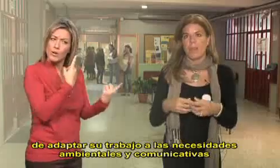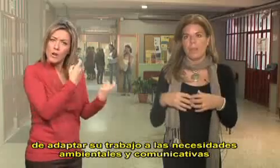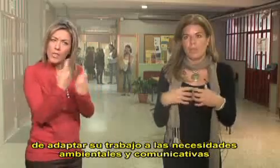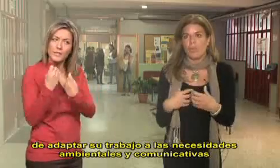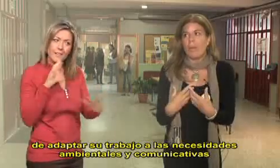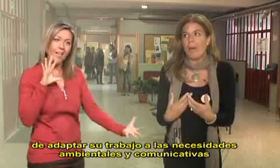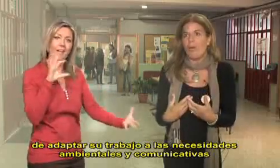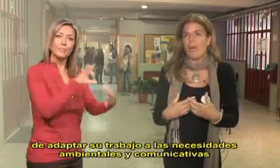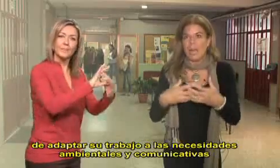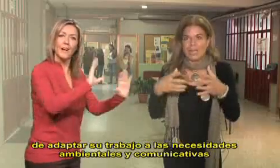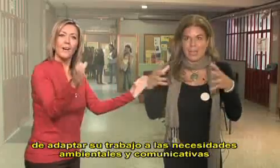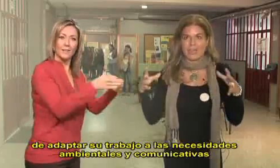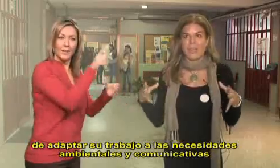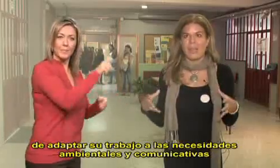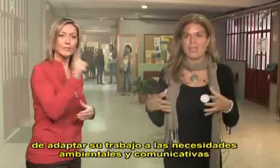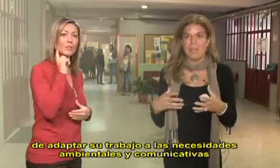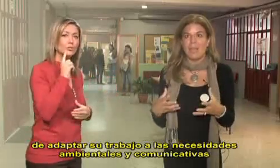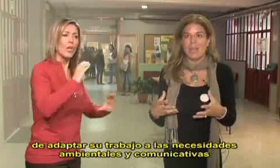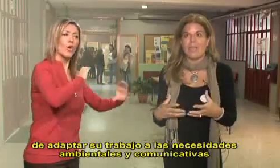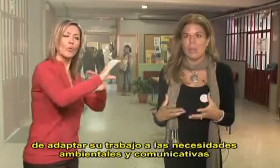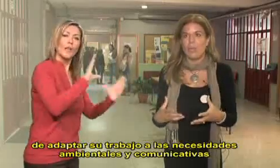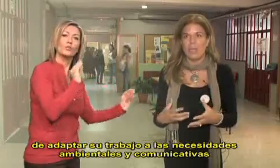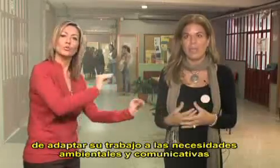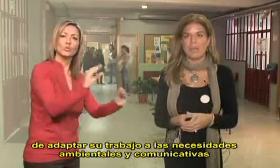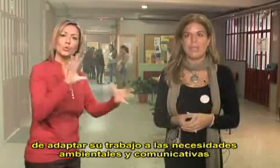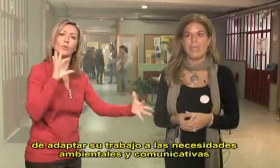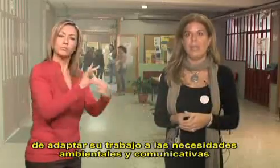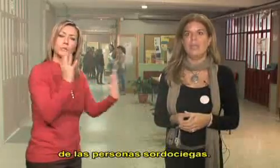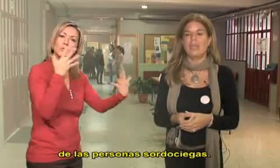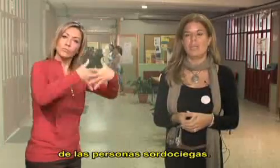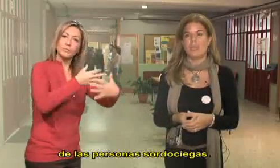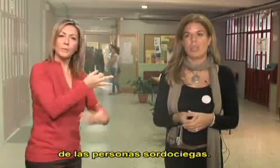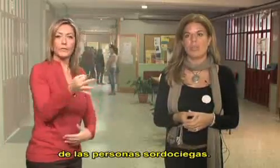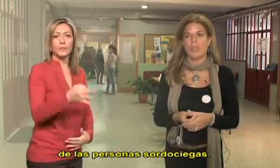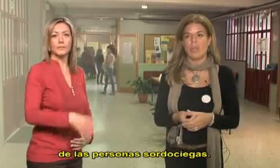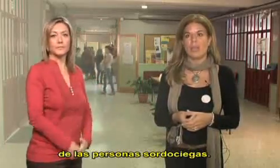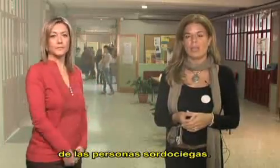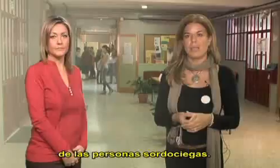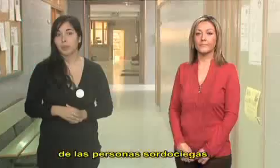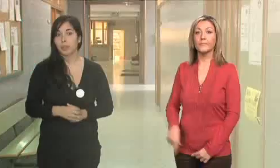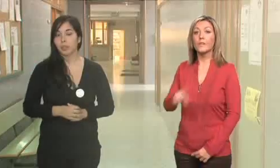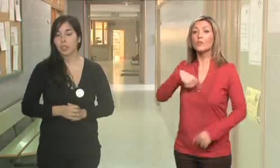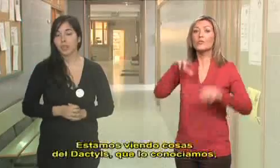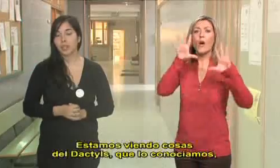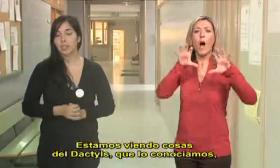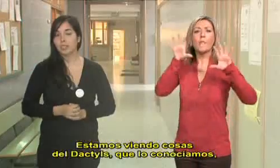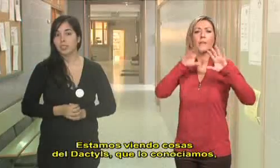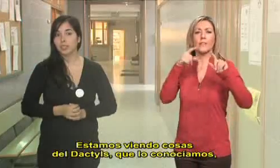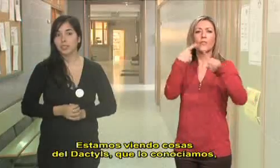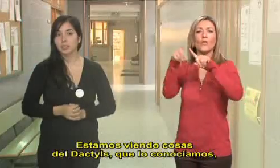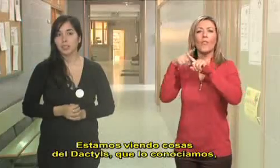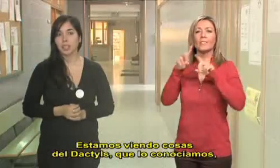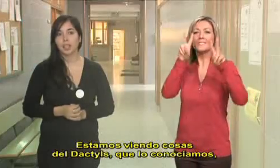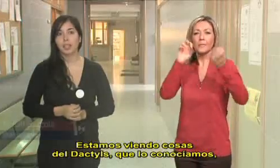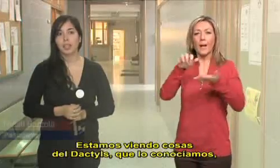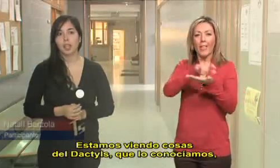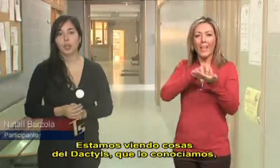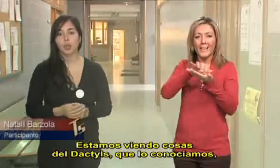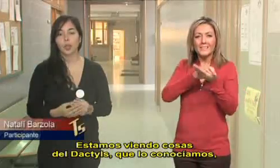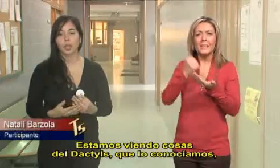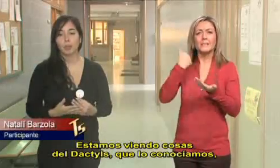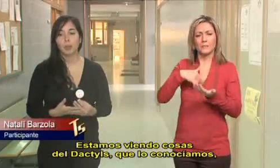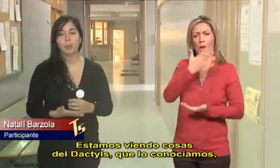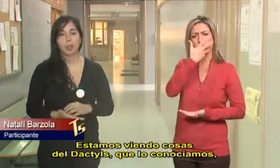su trabajo a las necesidades ambientales y comunicativas de las personas sordociegas. Viendo cosas del dactil, que